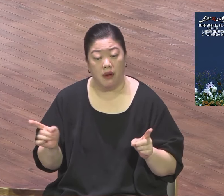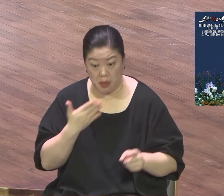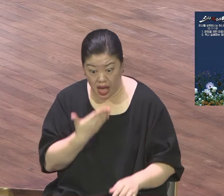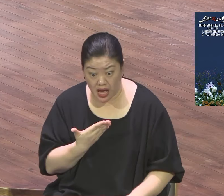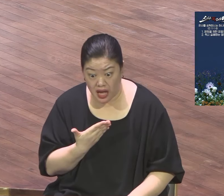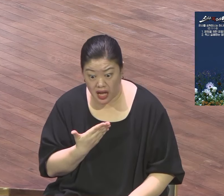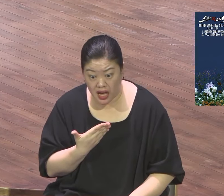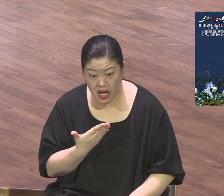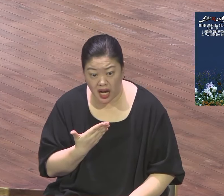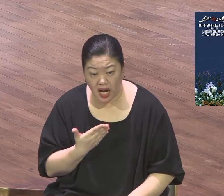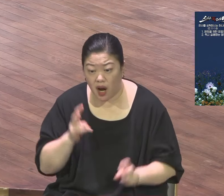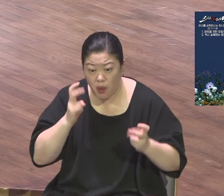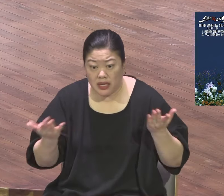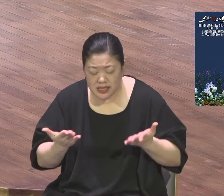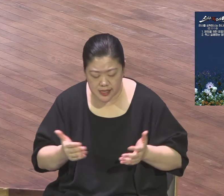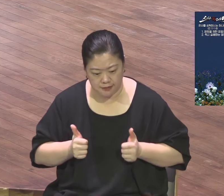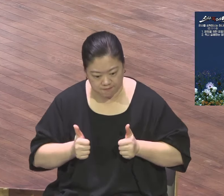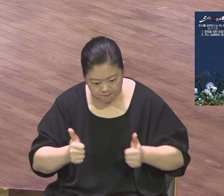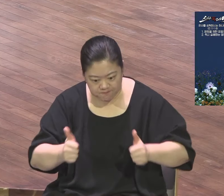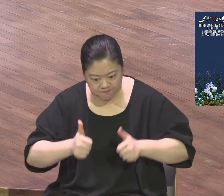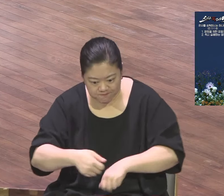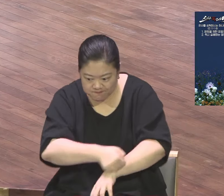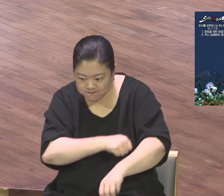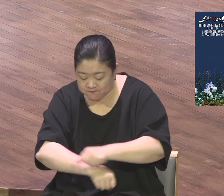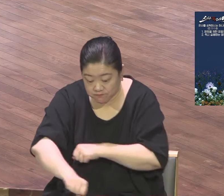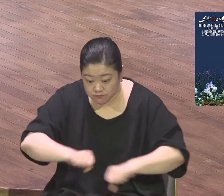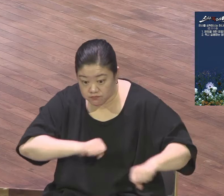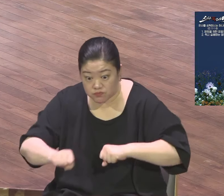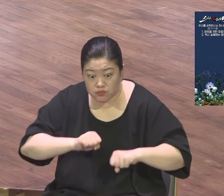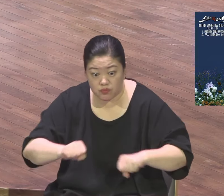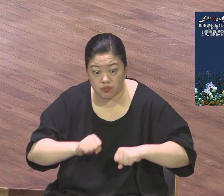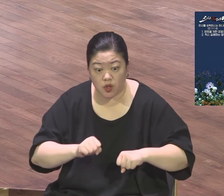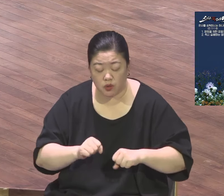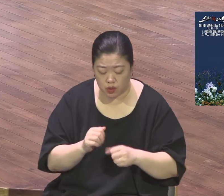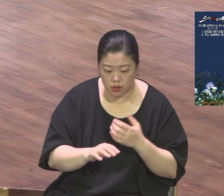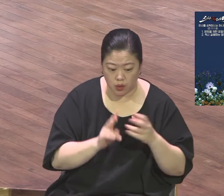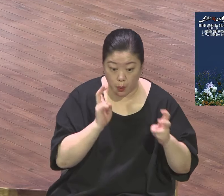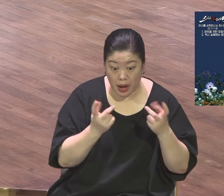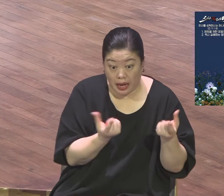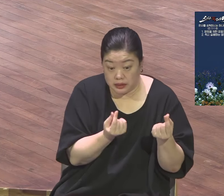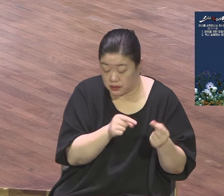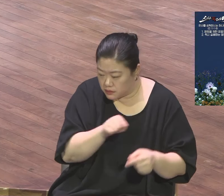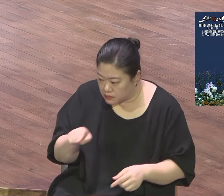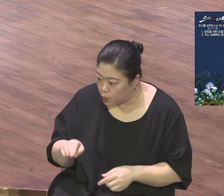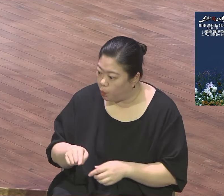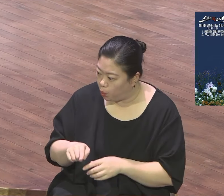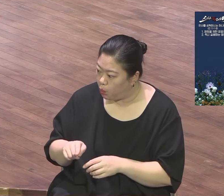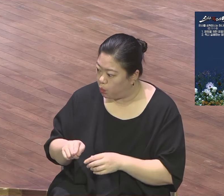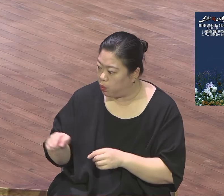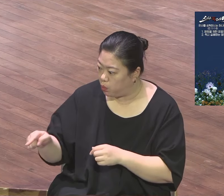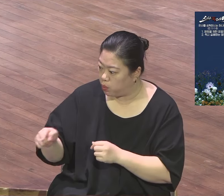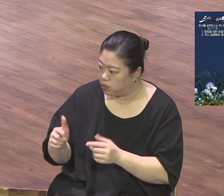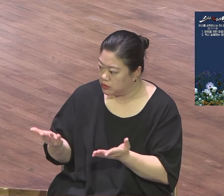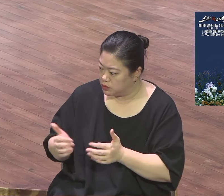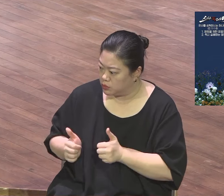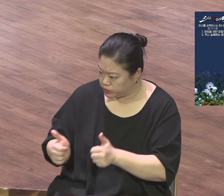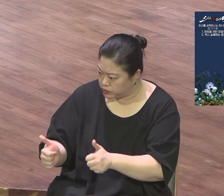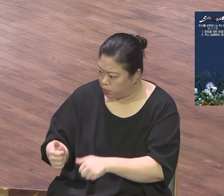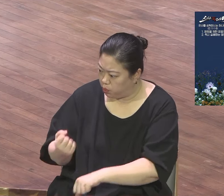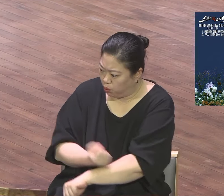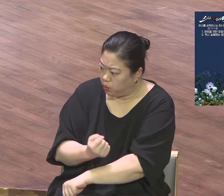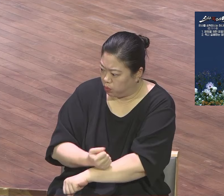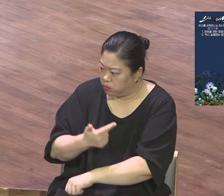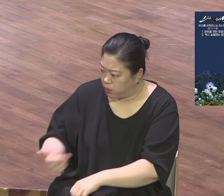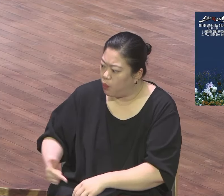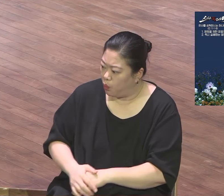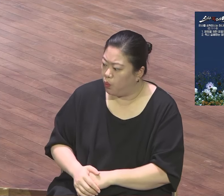하나님의 일이나 개인 일이나 우리는 하나님의 성전이요 하나님의 성전에 같이 계신다. 뭘 맡기면 최선을 다해 힘을